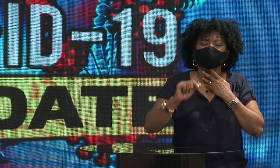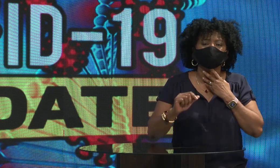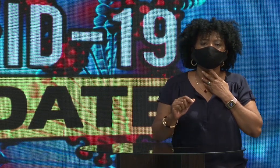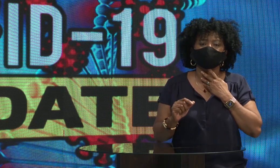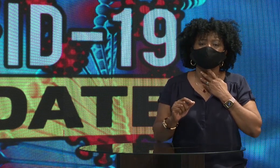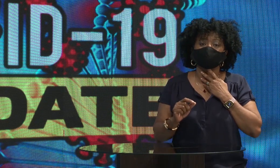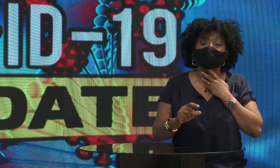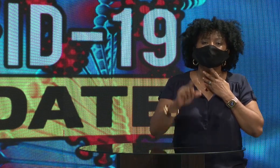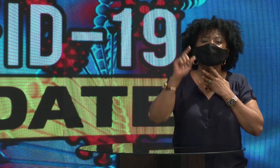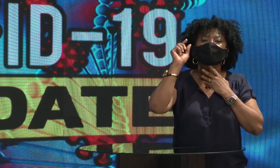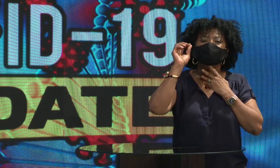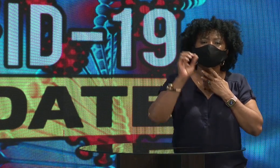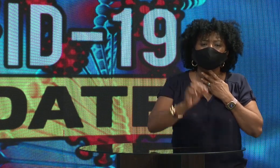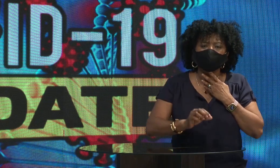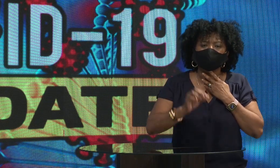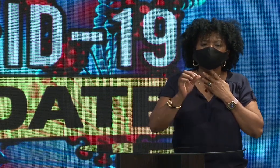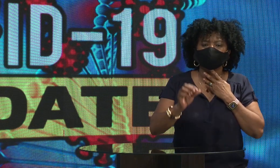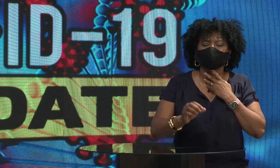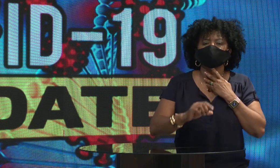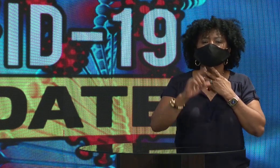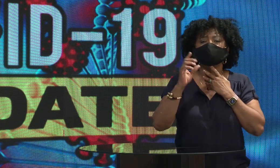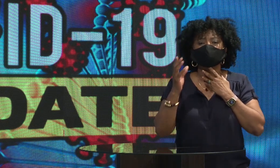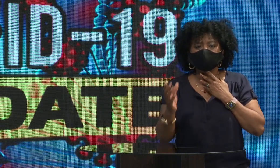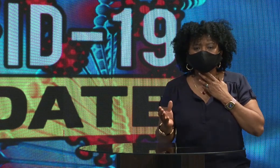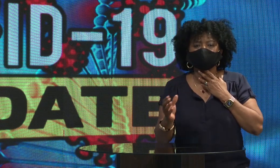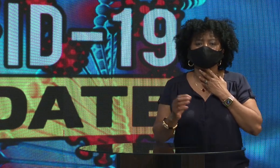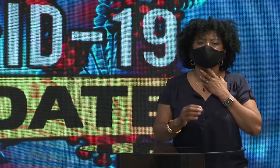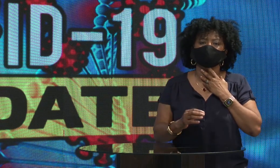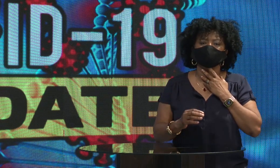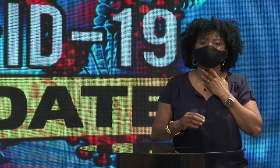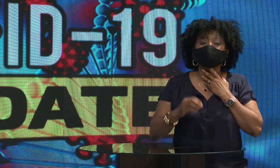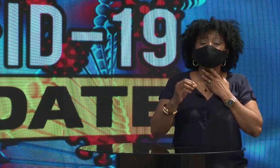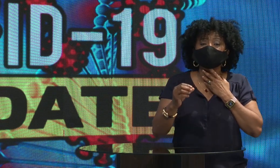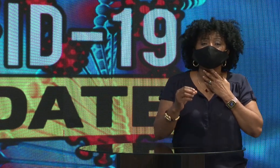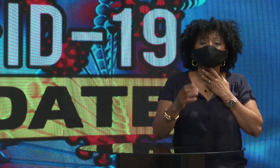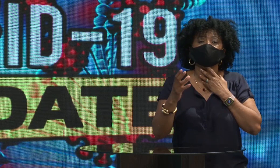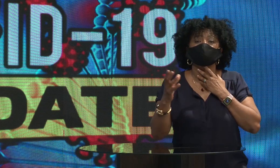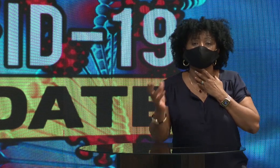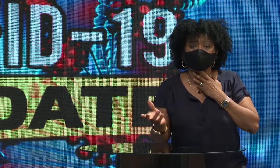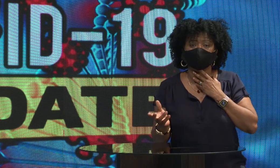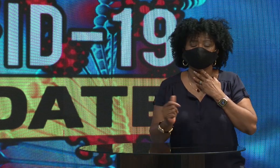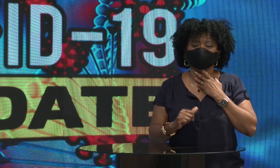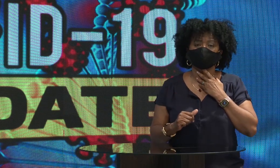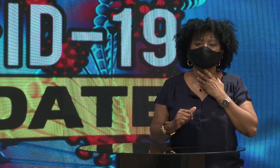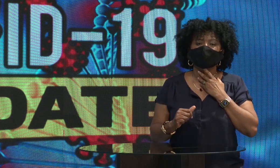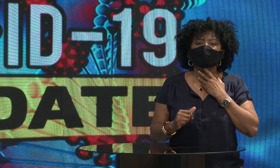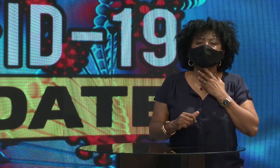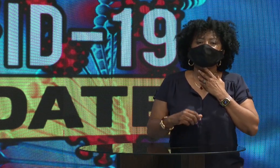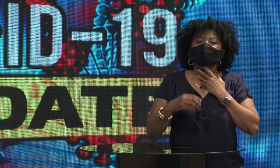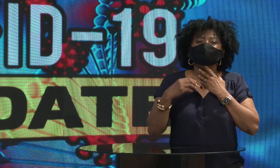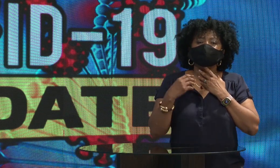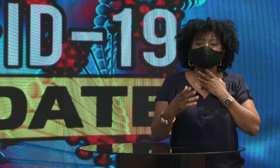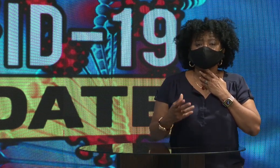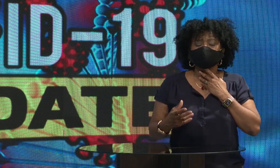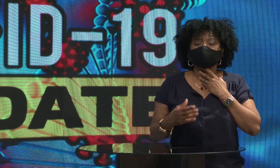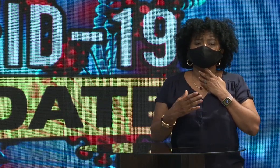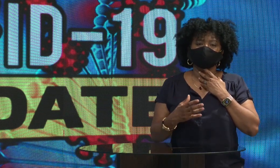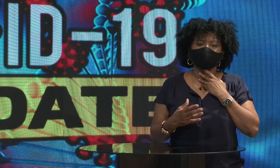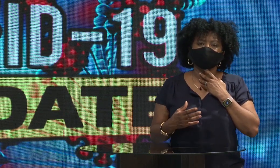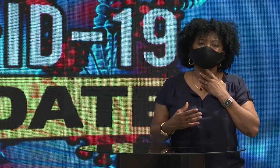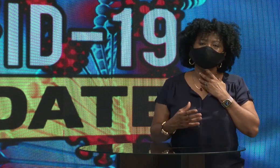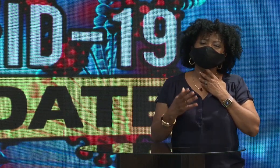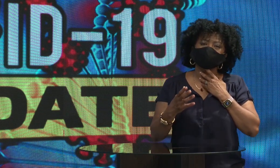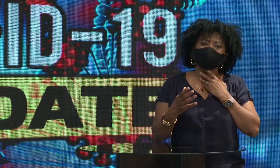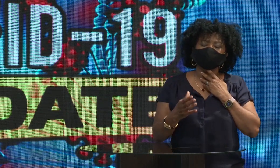straat om boodschappen te gaan doen. We mogen op straat om boodschappen te gaan doen, niet om te gaan wandelen. Verder wil